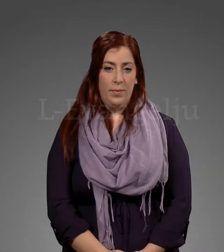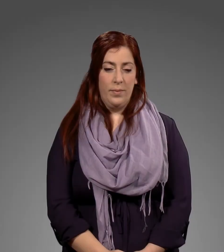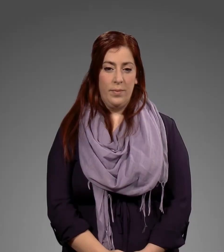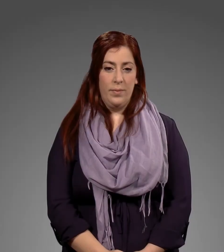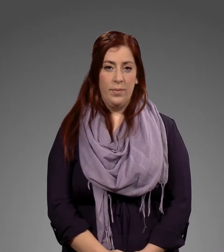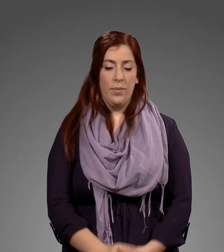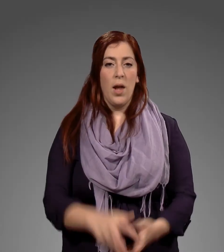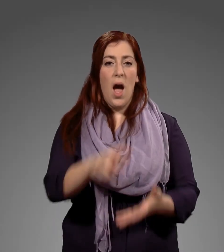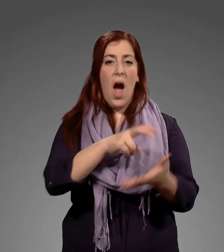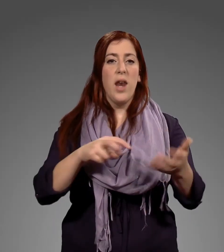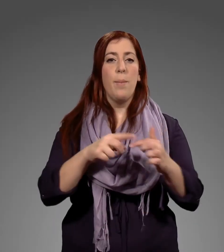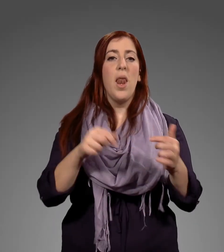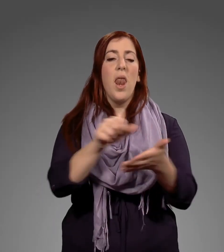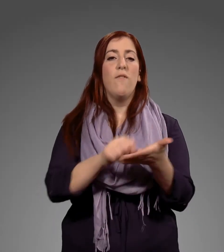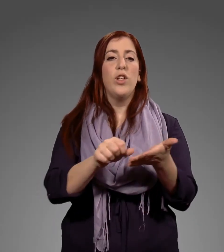Qari mill-Evanġelju skont San Ġwann.